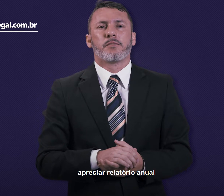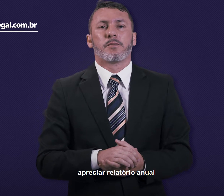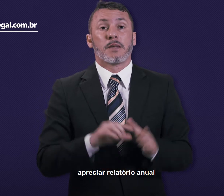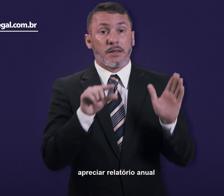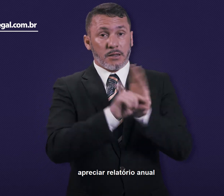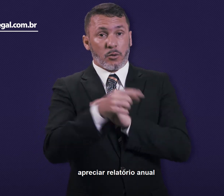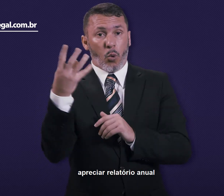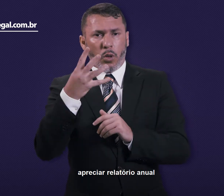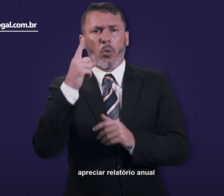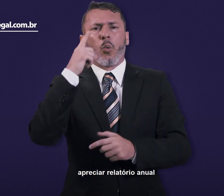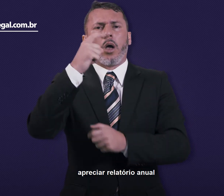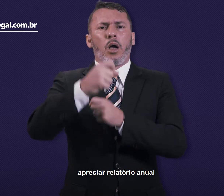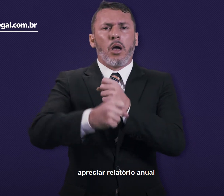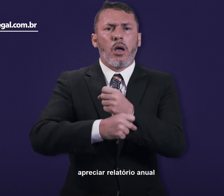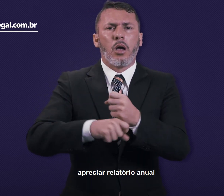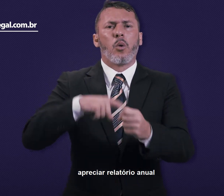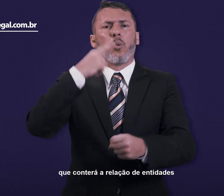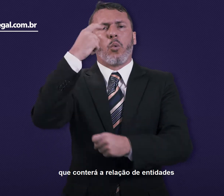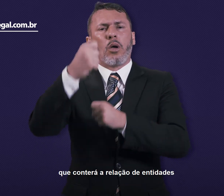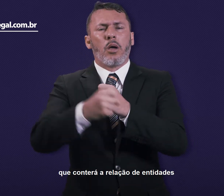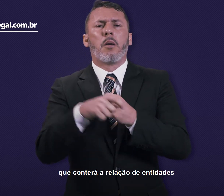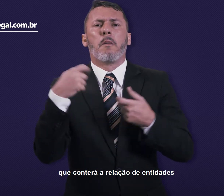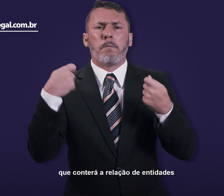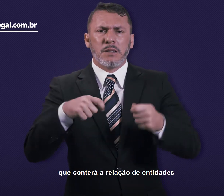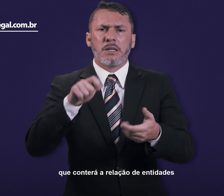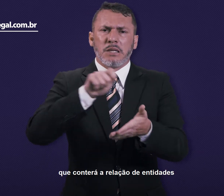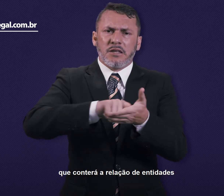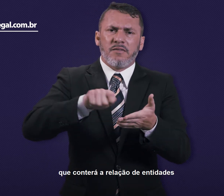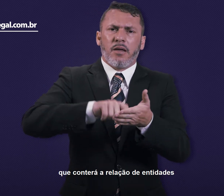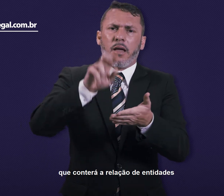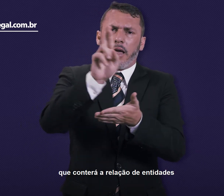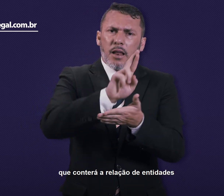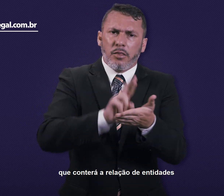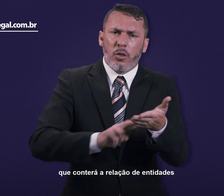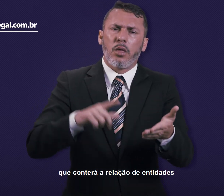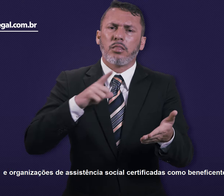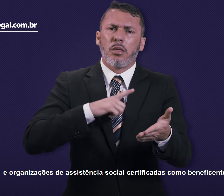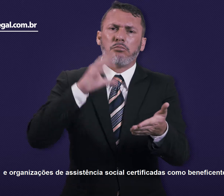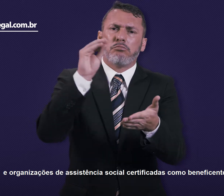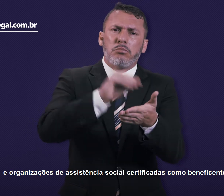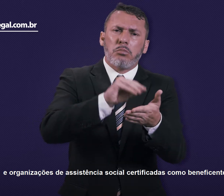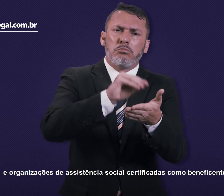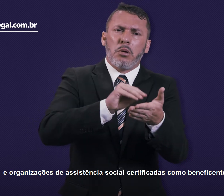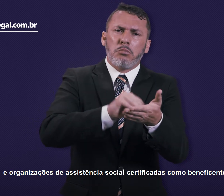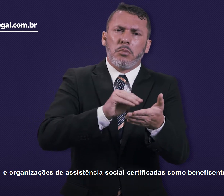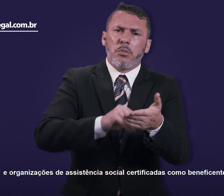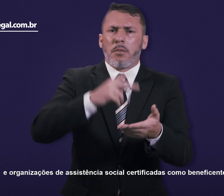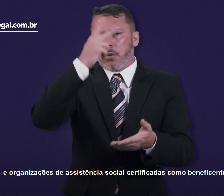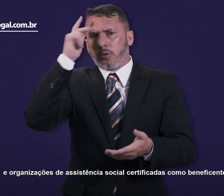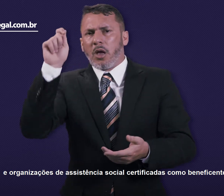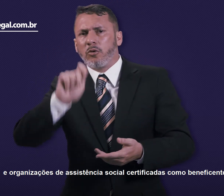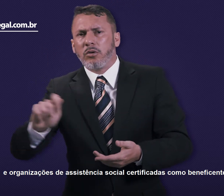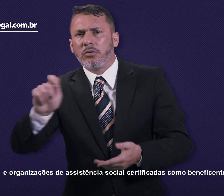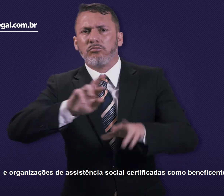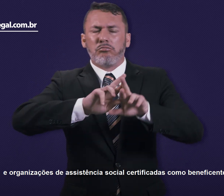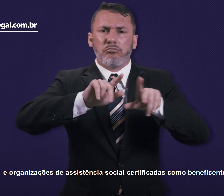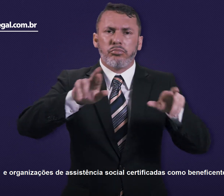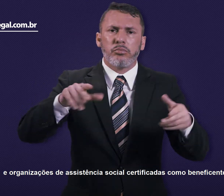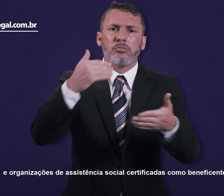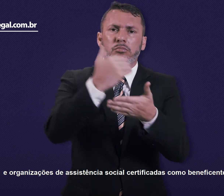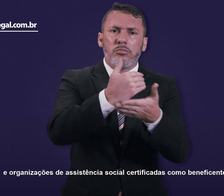4. Apreciar relatório anual que conterá a relação de entidades e organizações de assistência